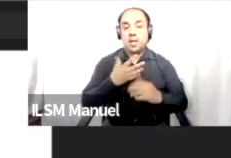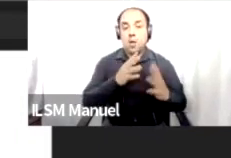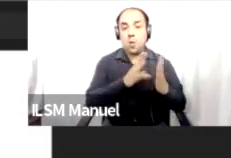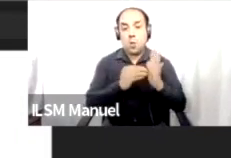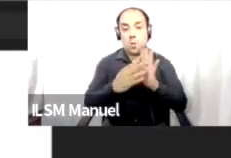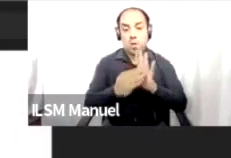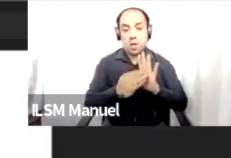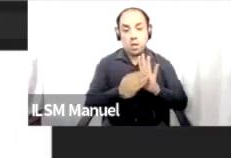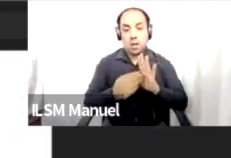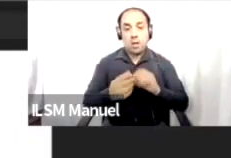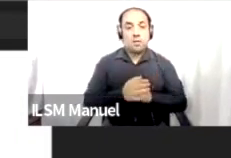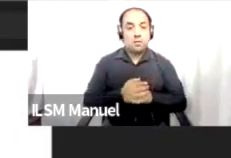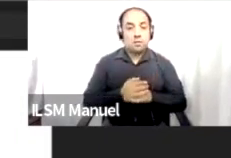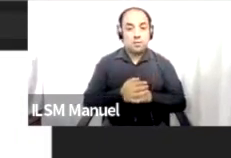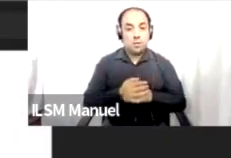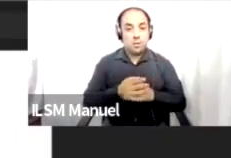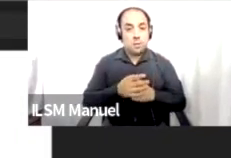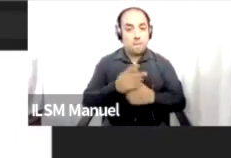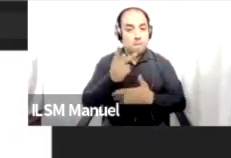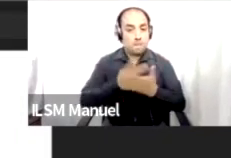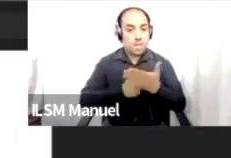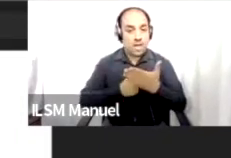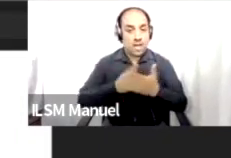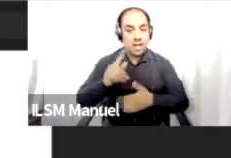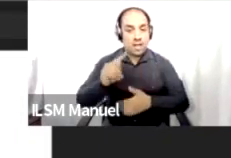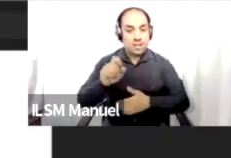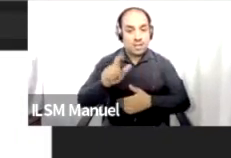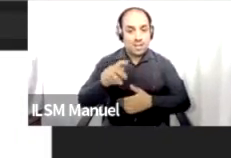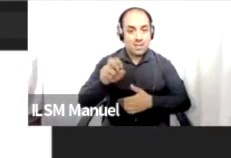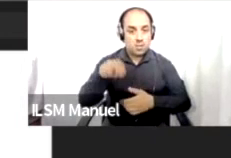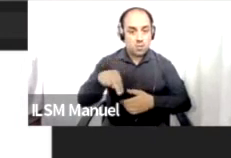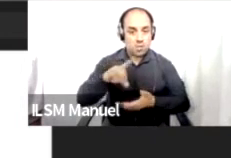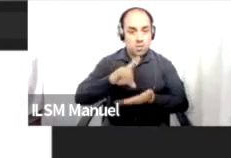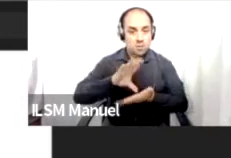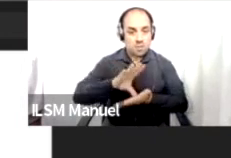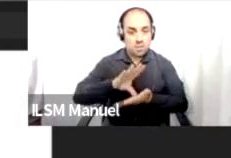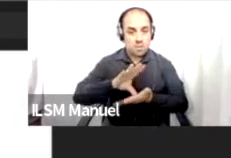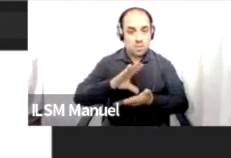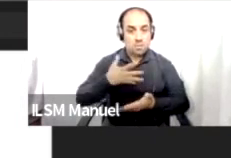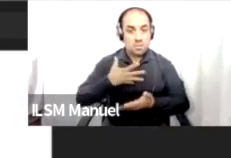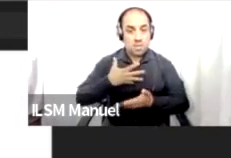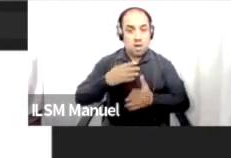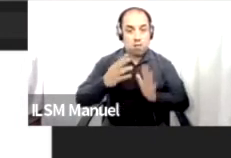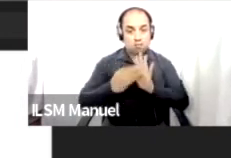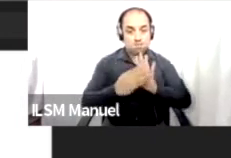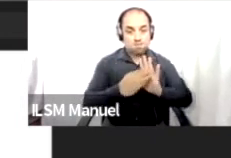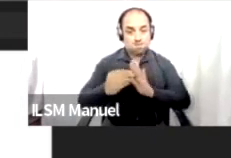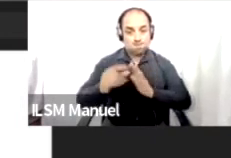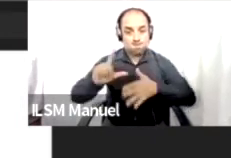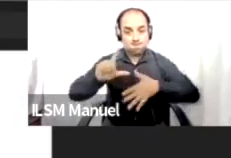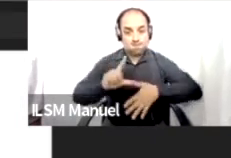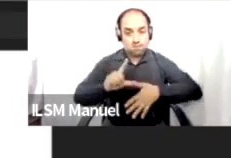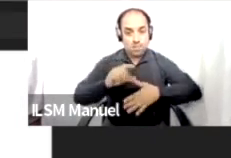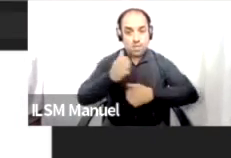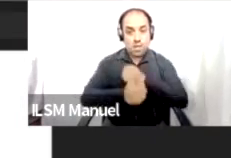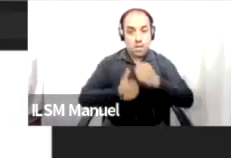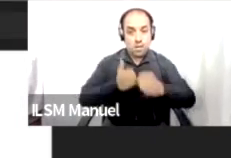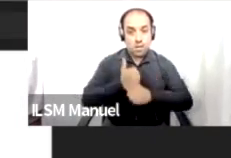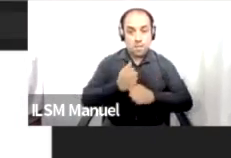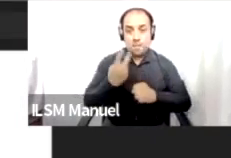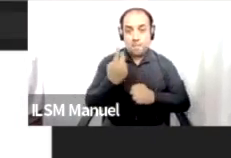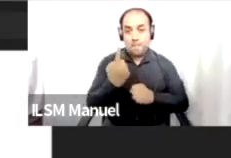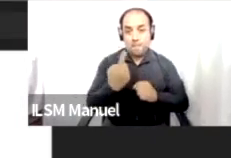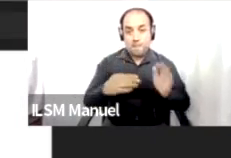de la discapacidad se va instaurando en regímenes dictatoriales en lo que va a ser América Latina en la década de los 80.